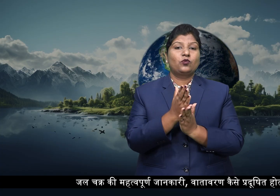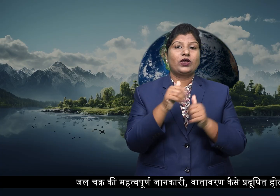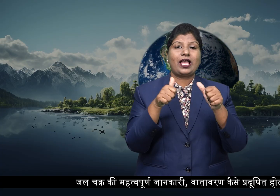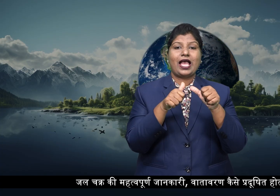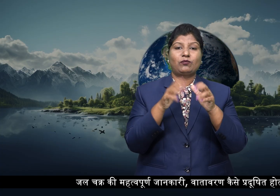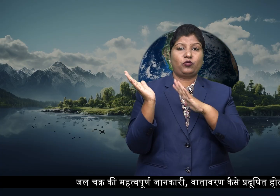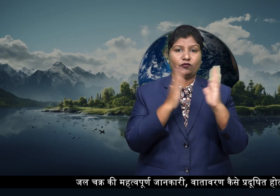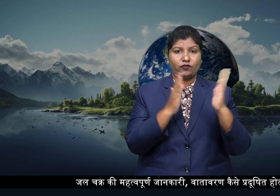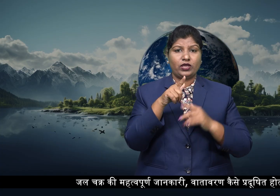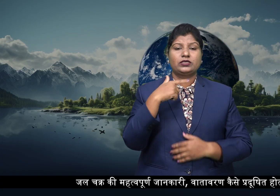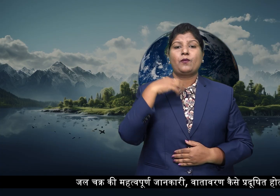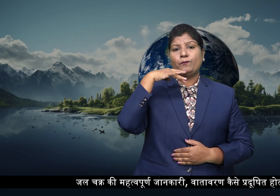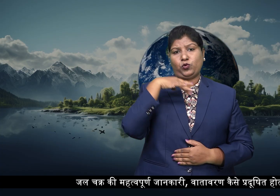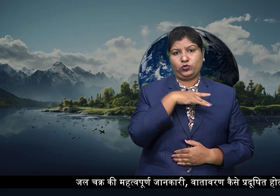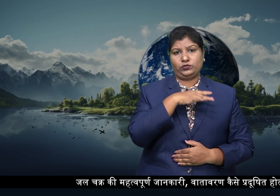है